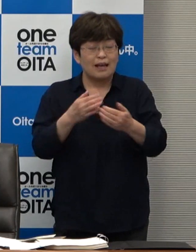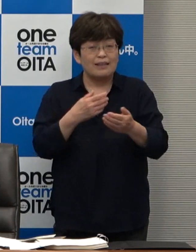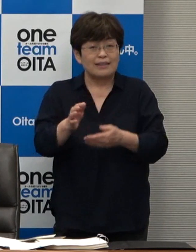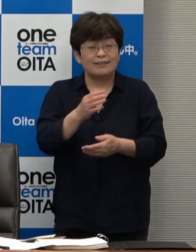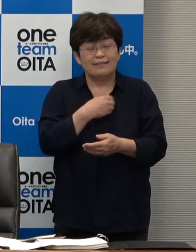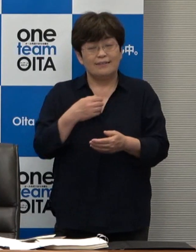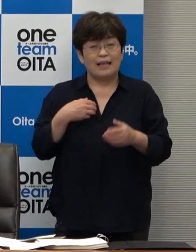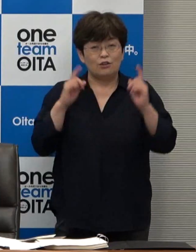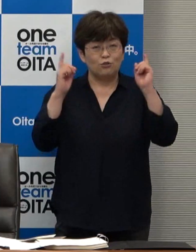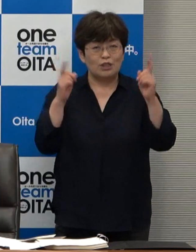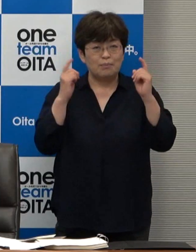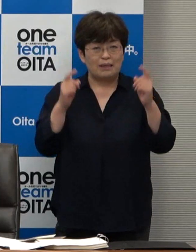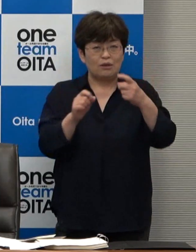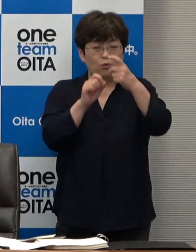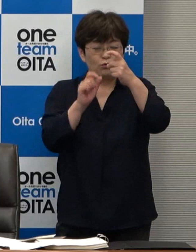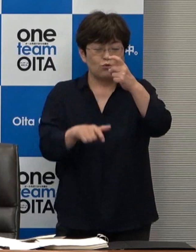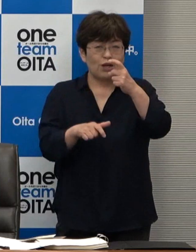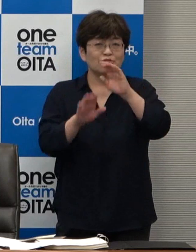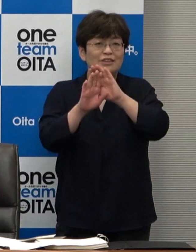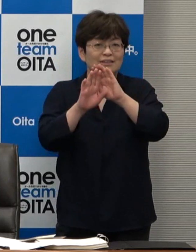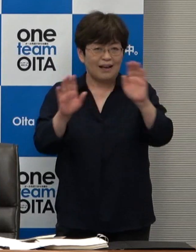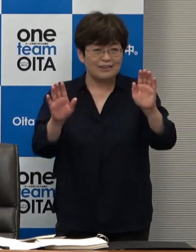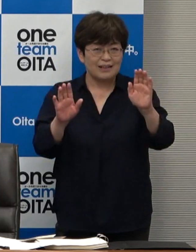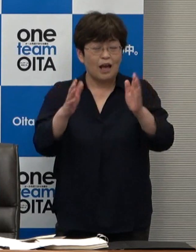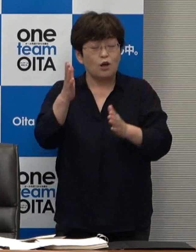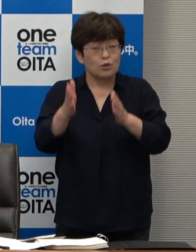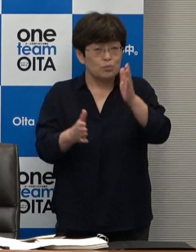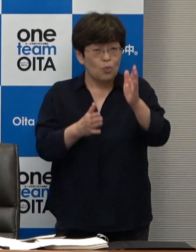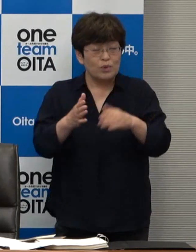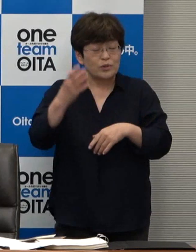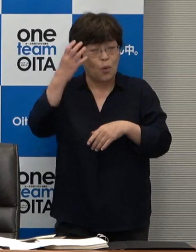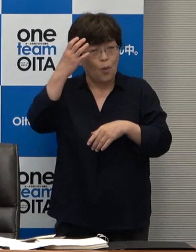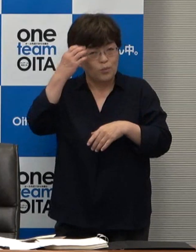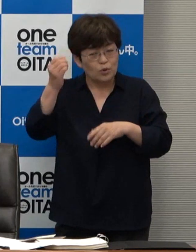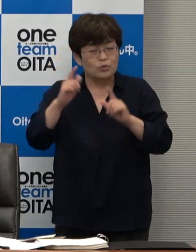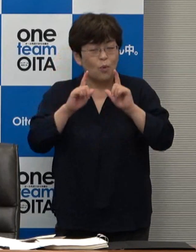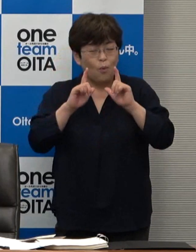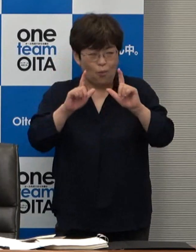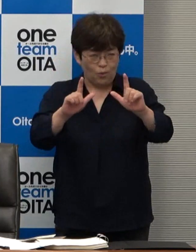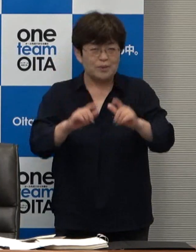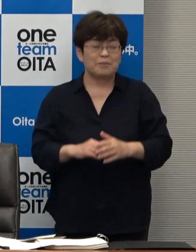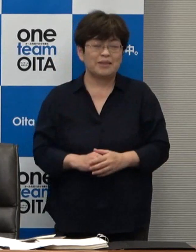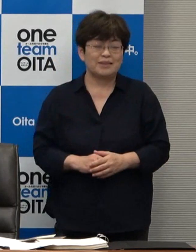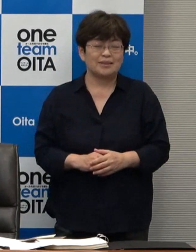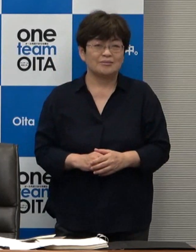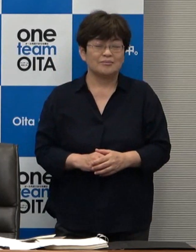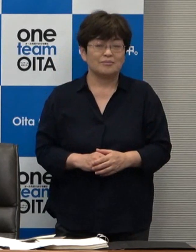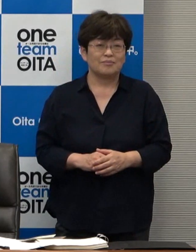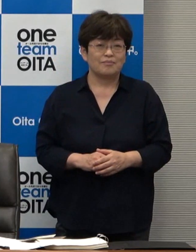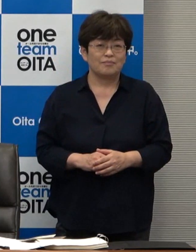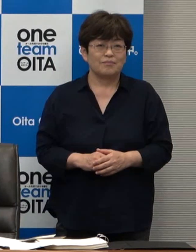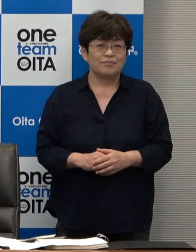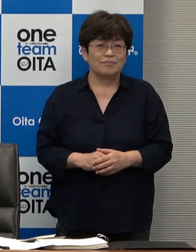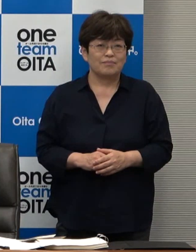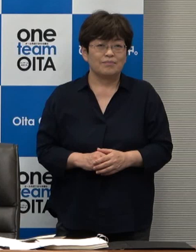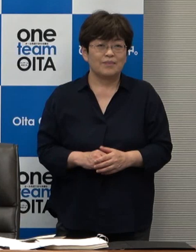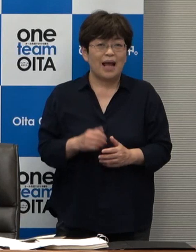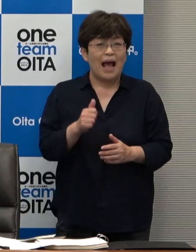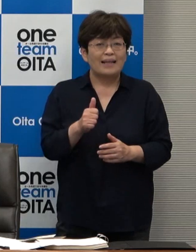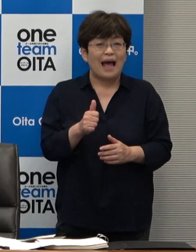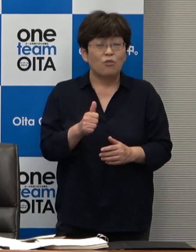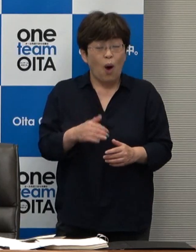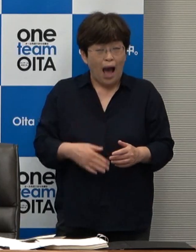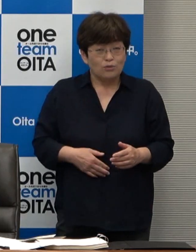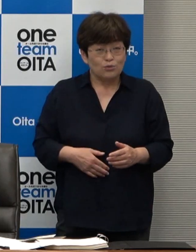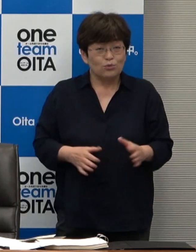フェスタを10月に開催し、スポーツの新たな魅力を創出します。田の原総合運